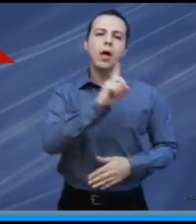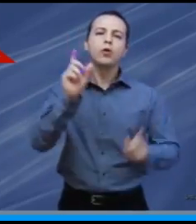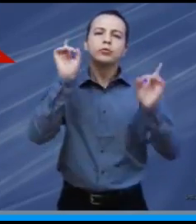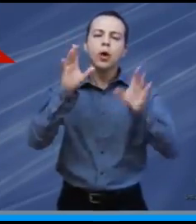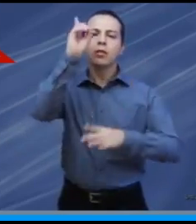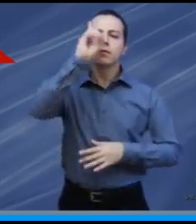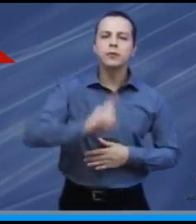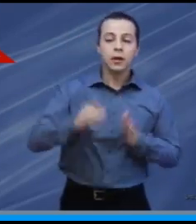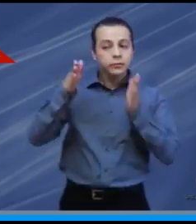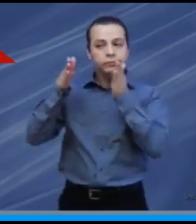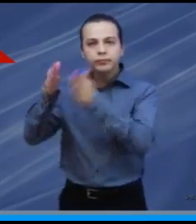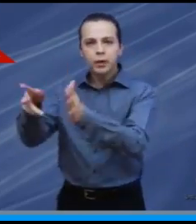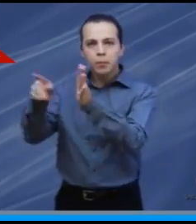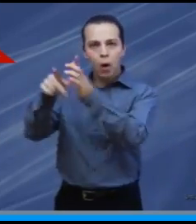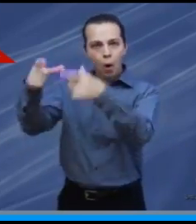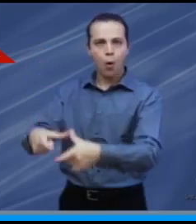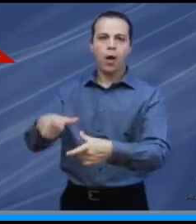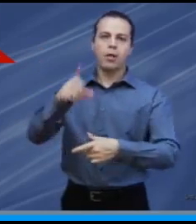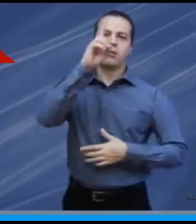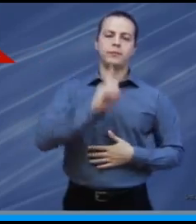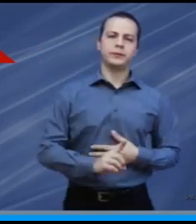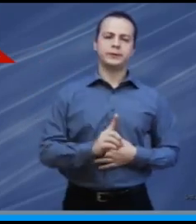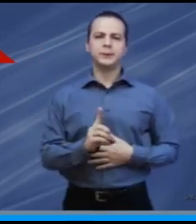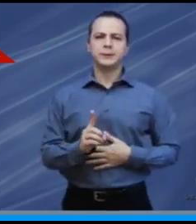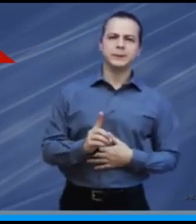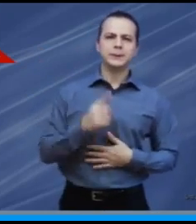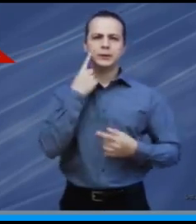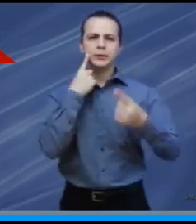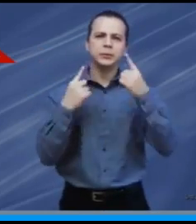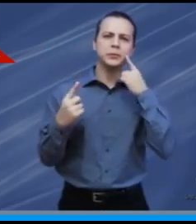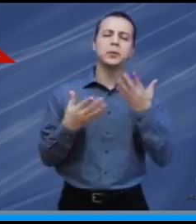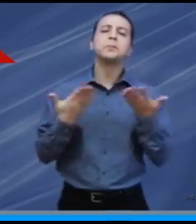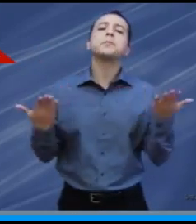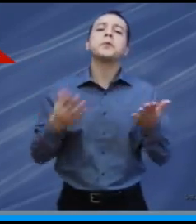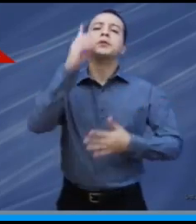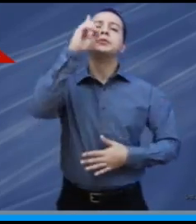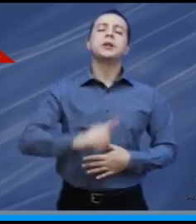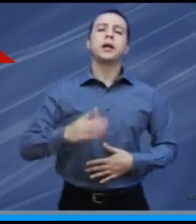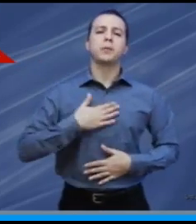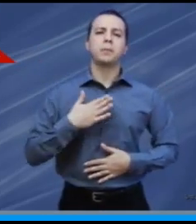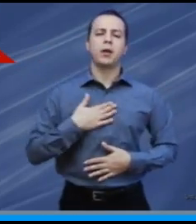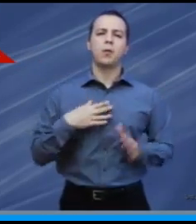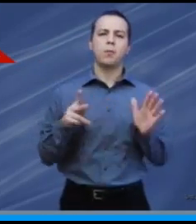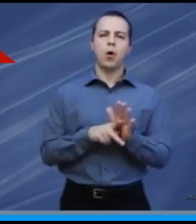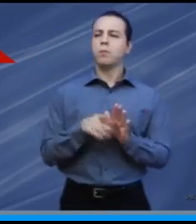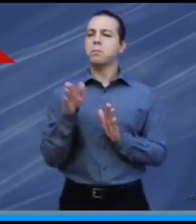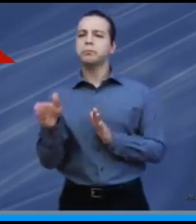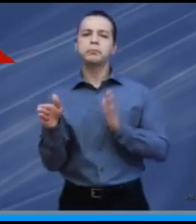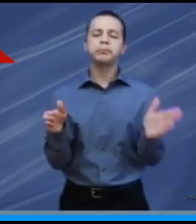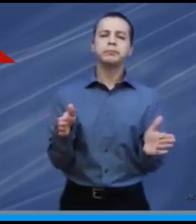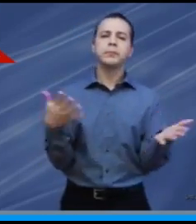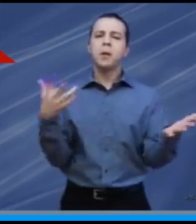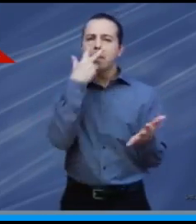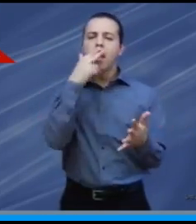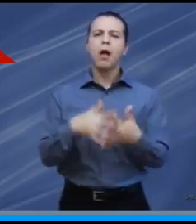assistir ao show do setor destinado a deficientes. E aí ele ficou na dúvida, afinal de contas, qual é o direito que ele tem numa discussão como